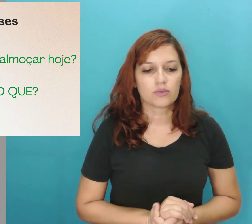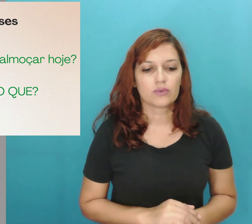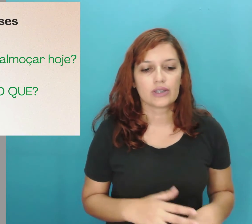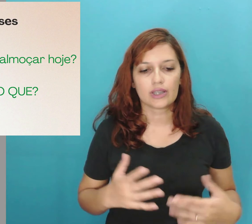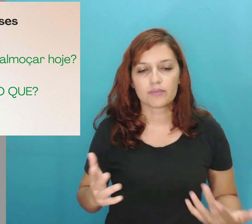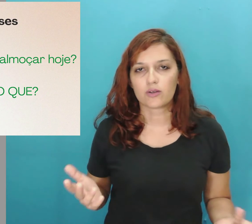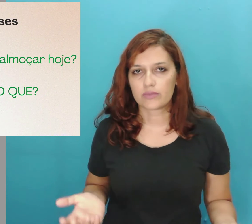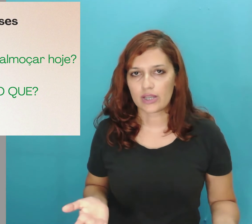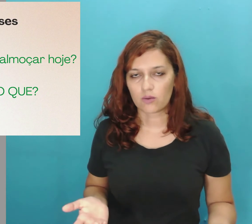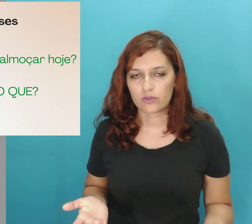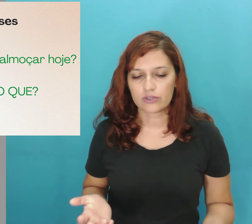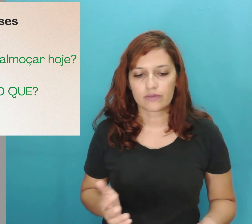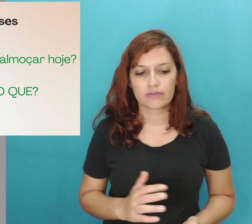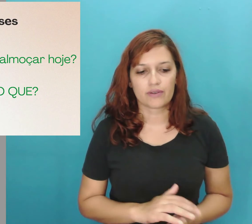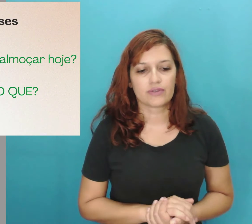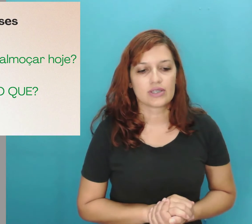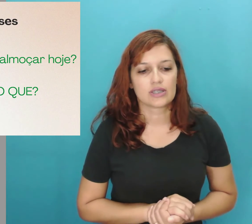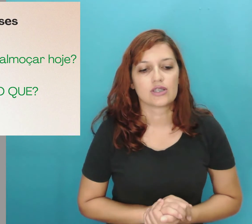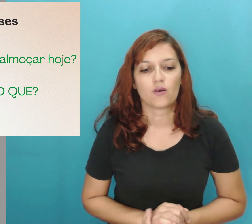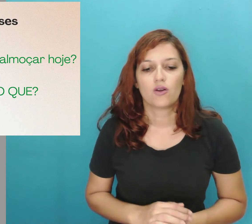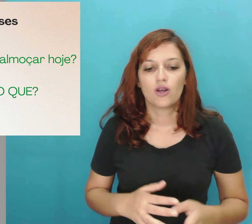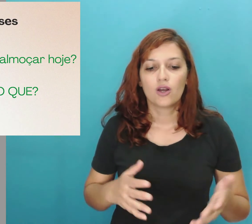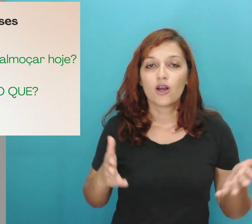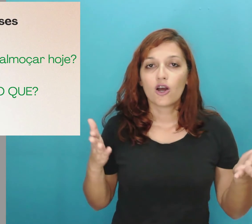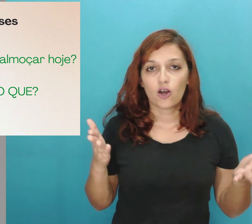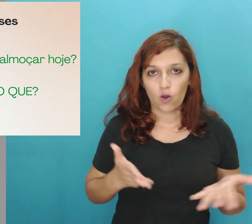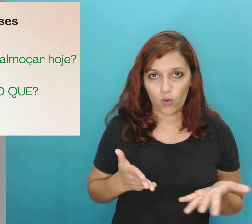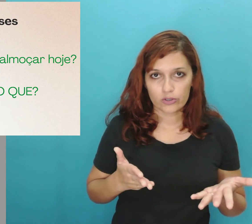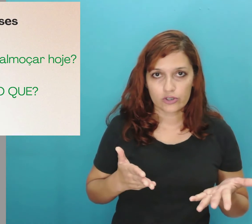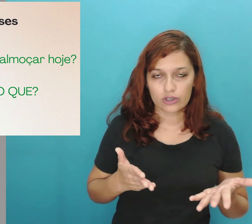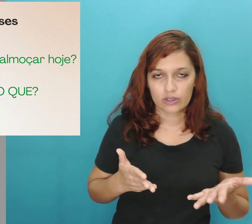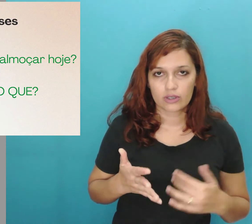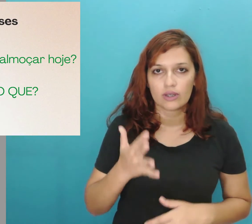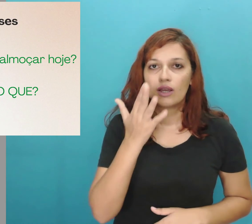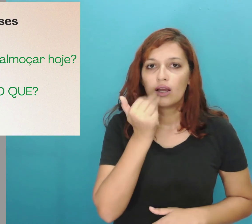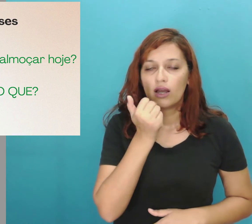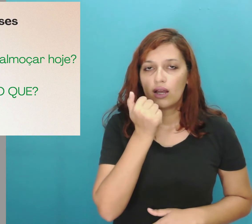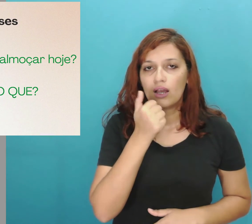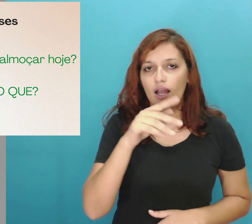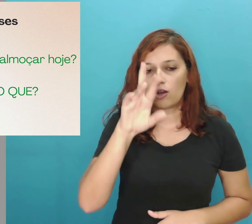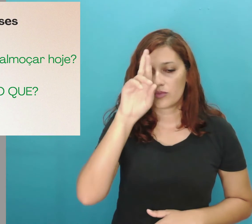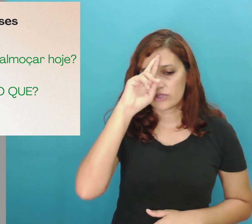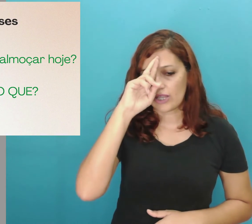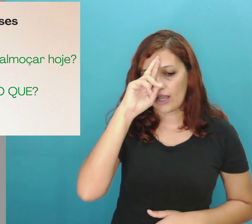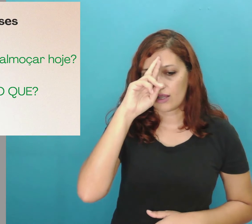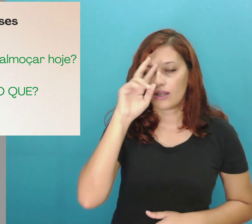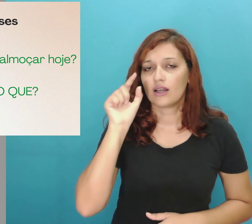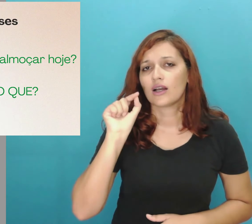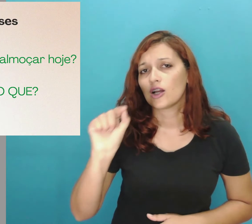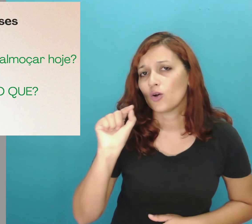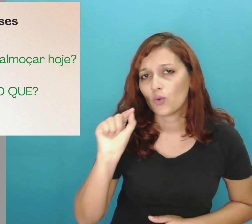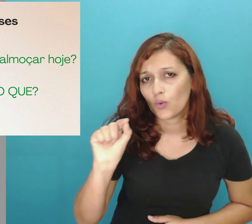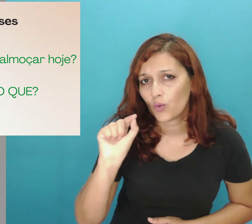que tem para almoçar hoje? Você vai fazer assim: hoje, almoçar o